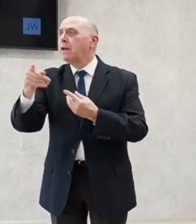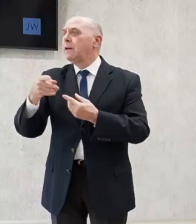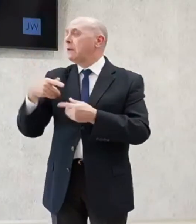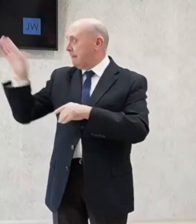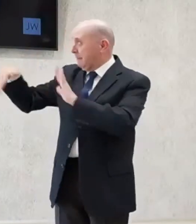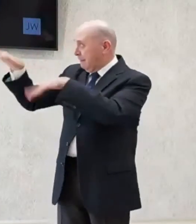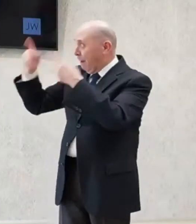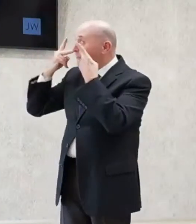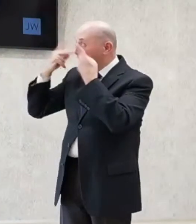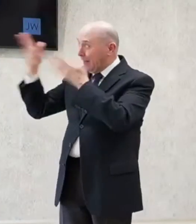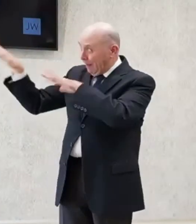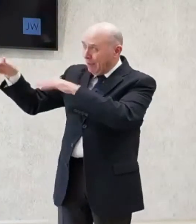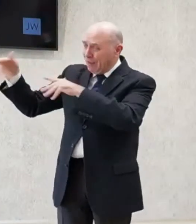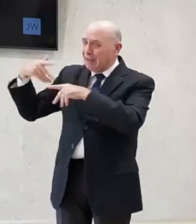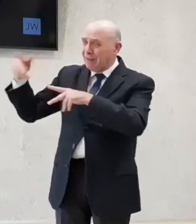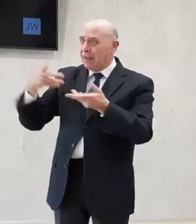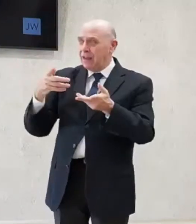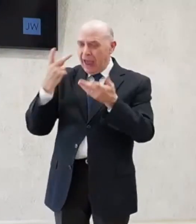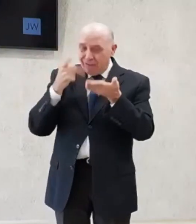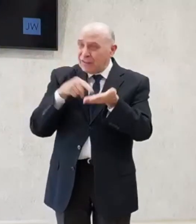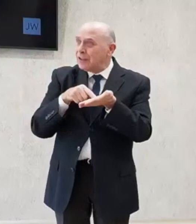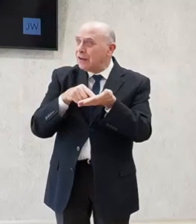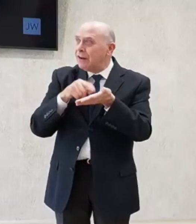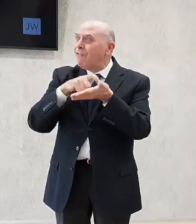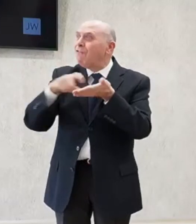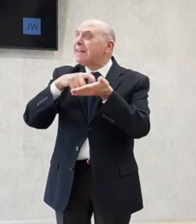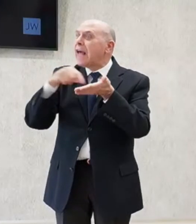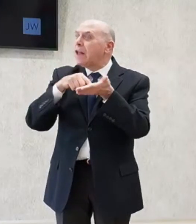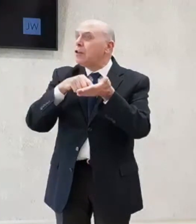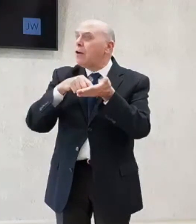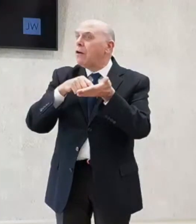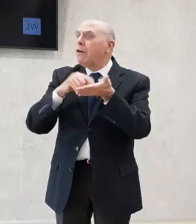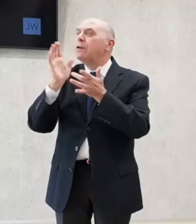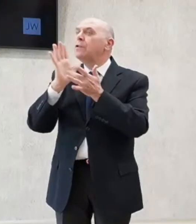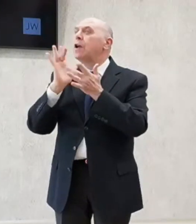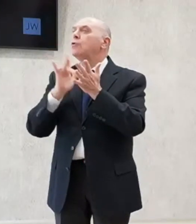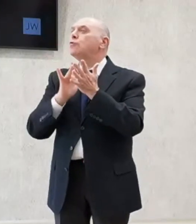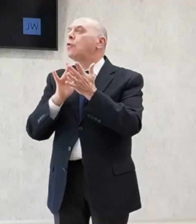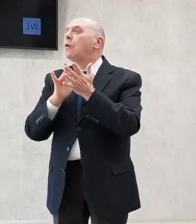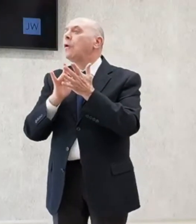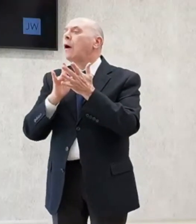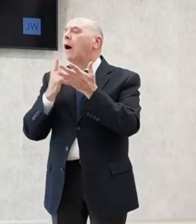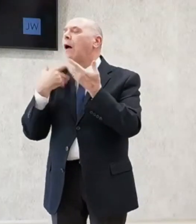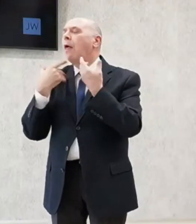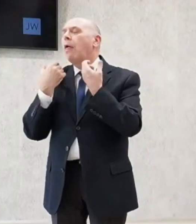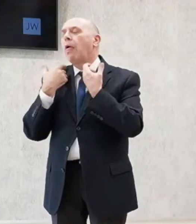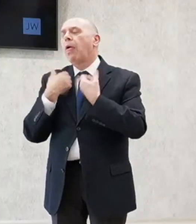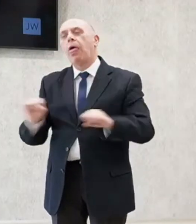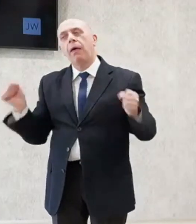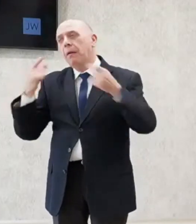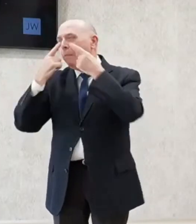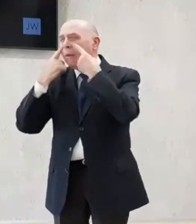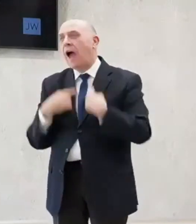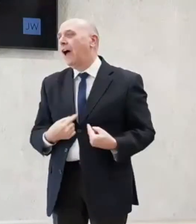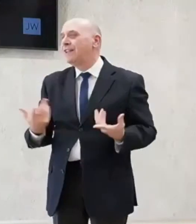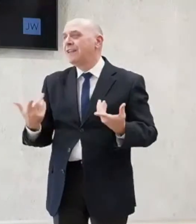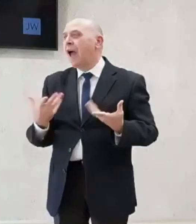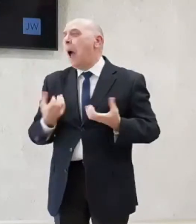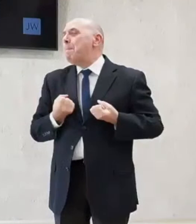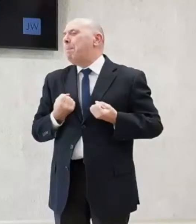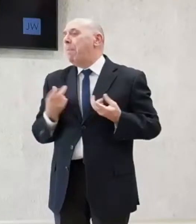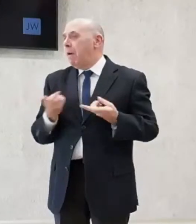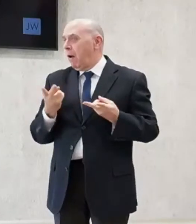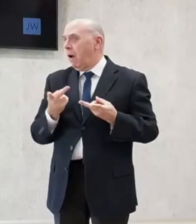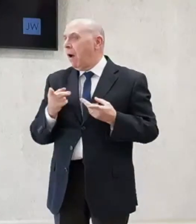a vedere avete notato cosa dice il versetto Gesù cedette alle lacrime non fu